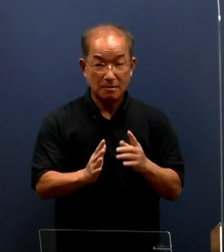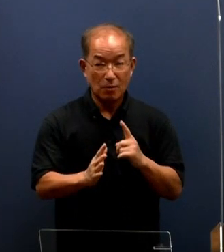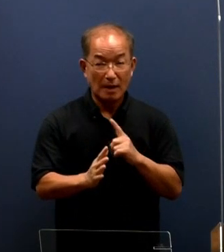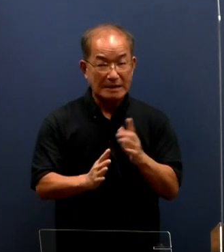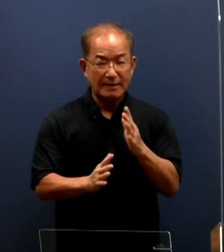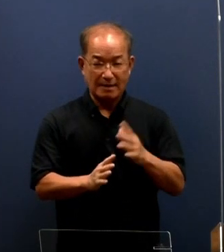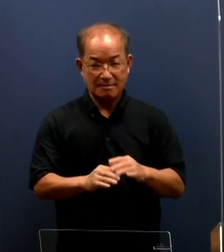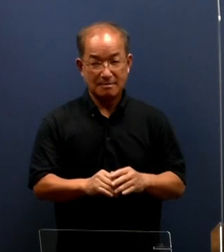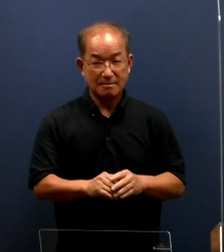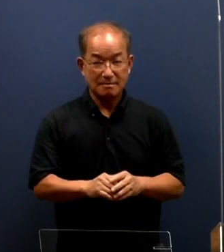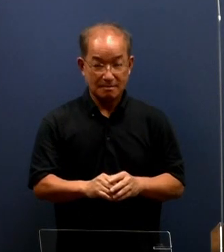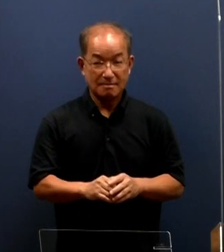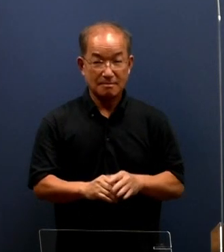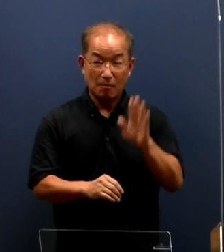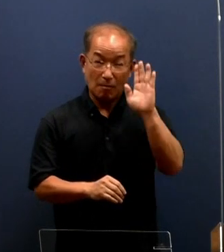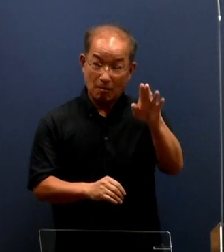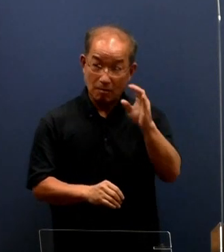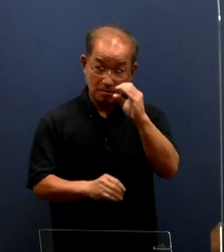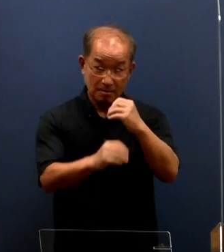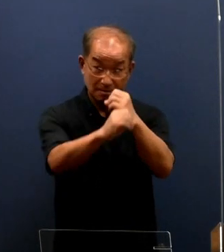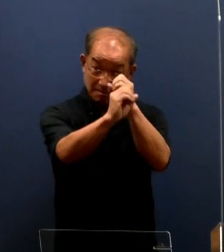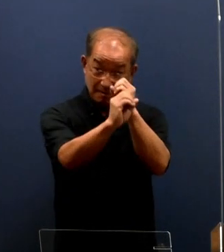見立てが正しくないのではないかと、